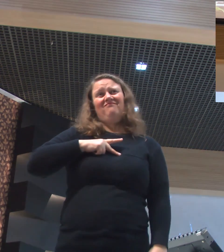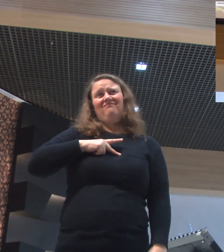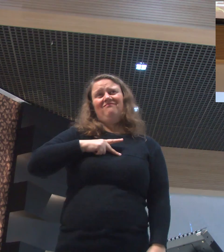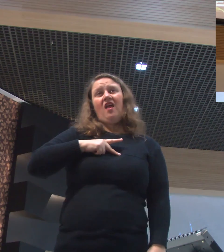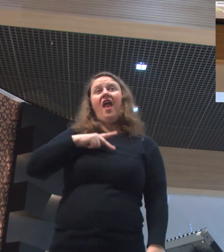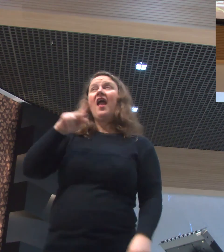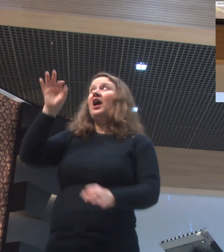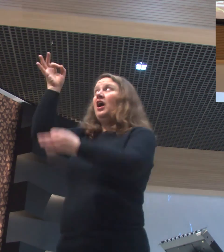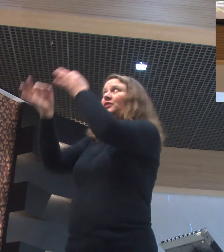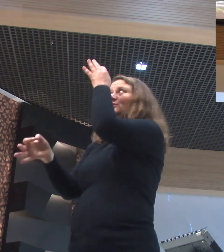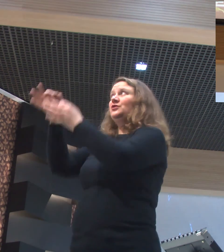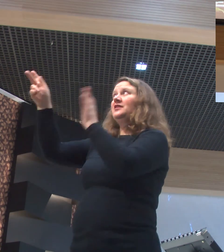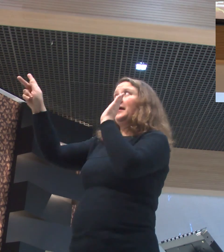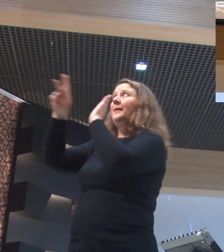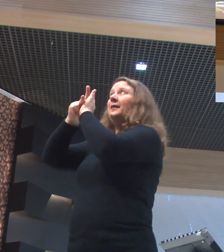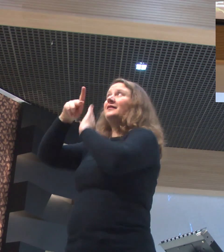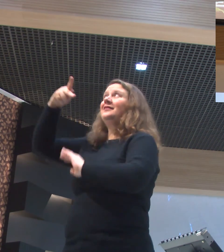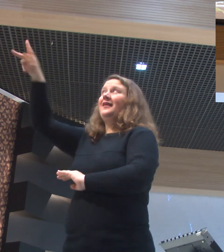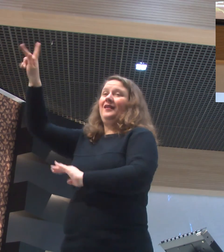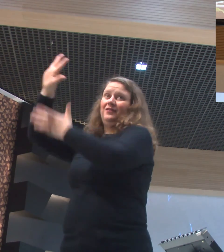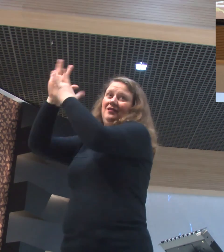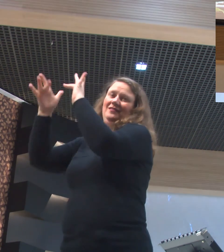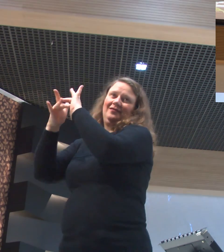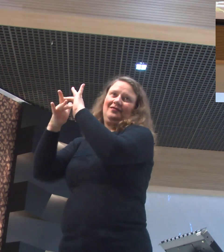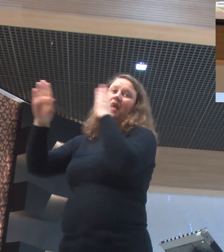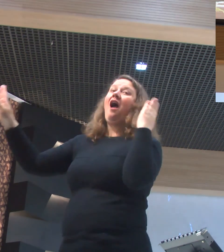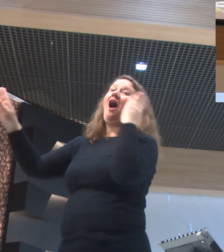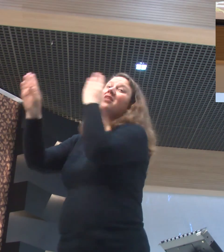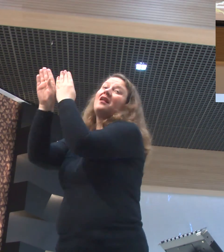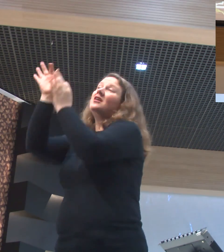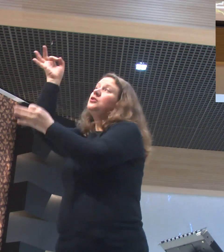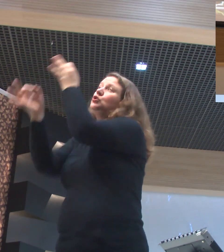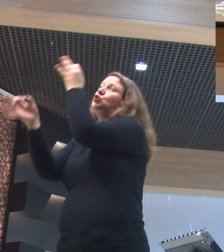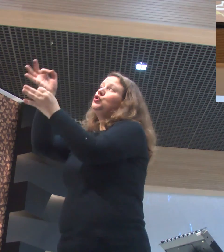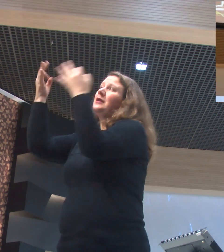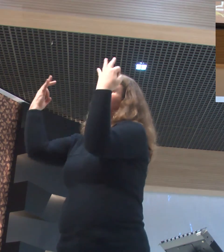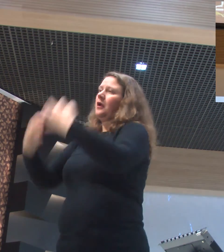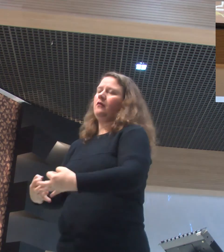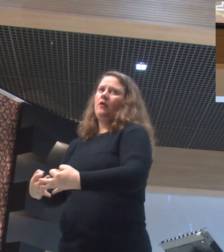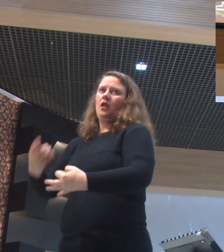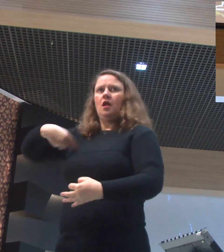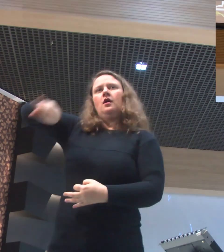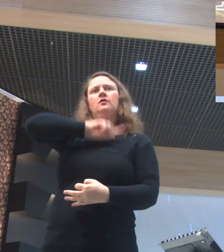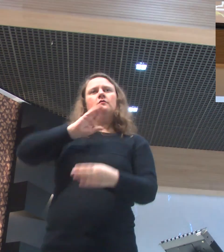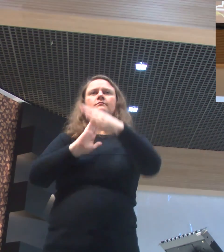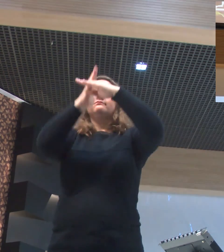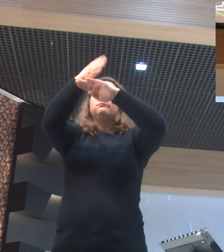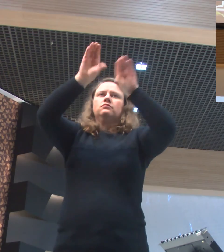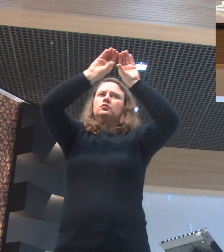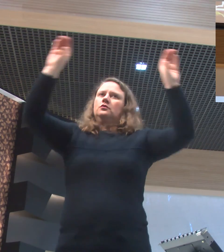de Jesus que foi imputada sobre nós. E por meio dessa justiça, nós vamos morar no céu para todo